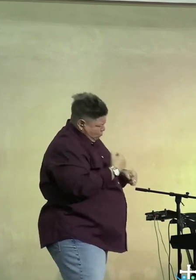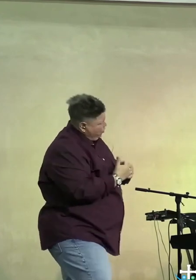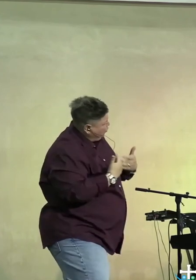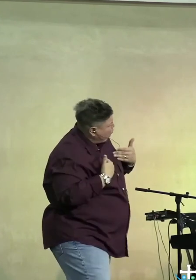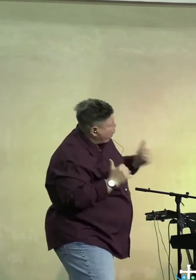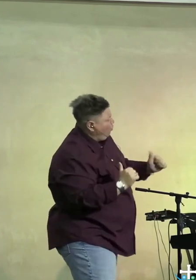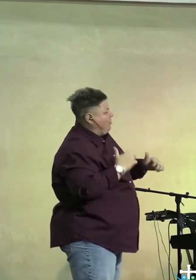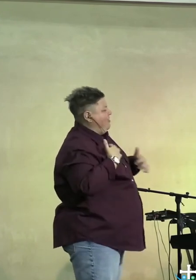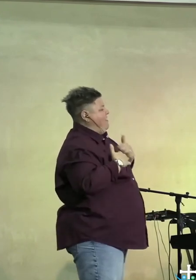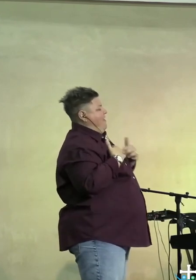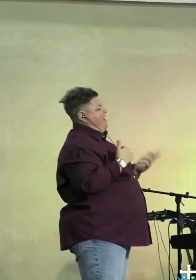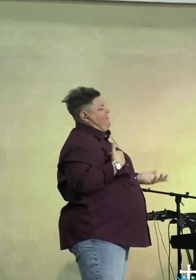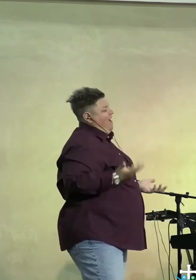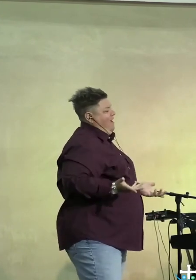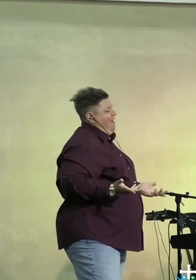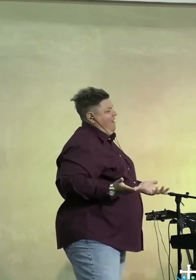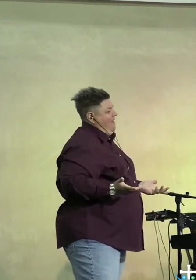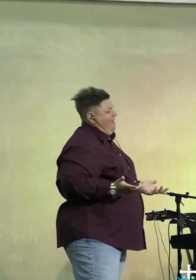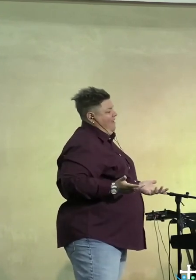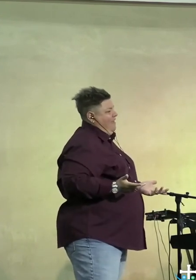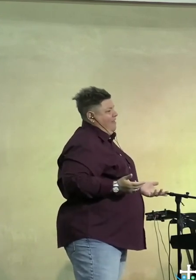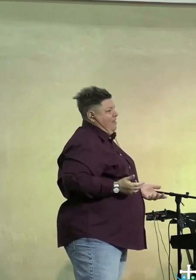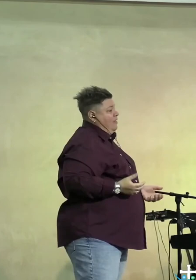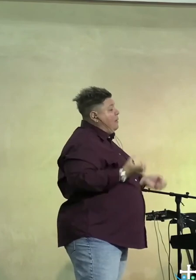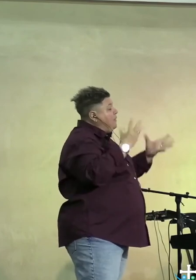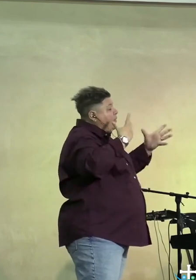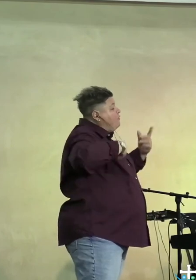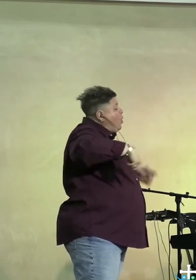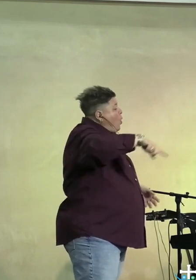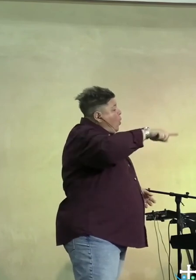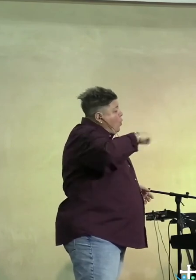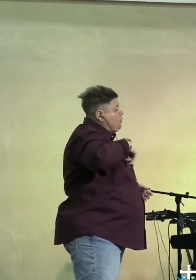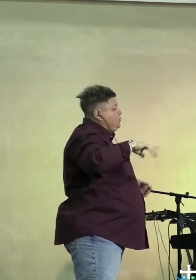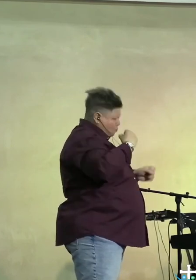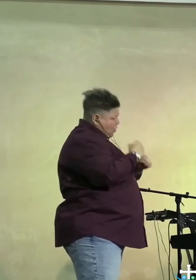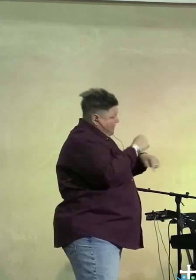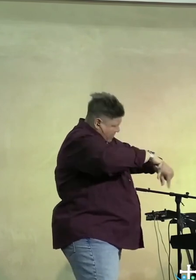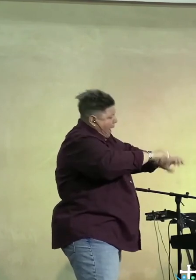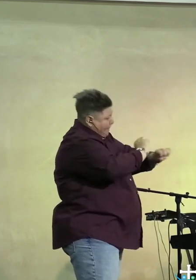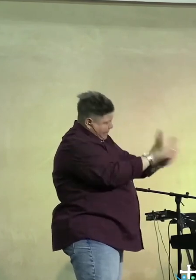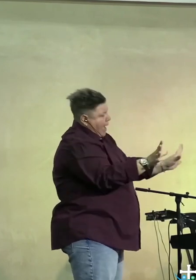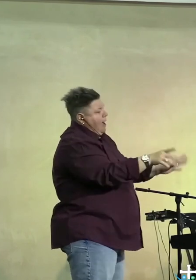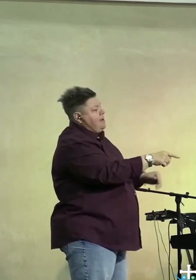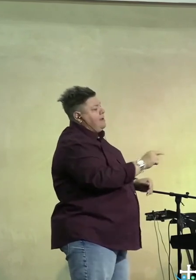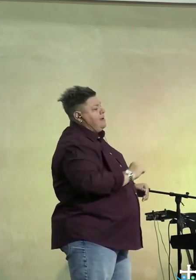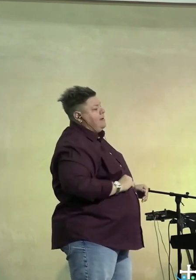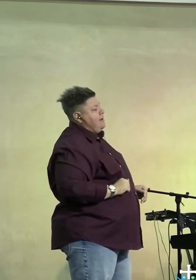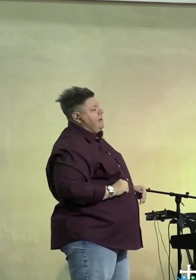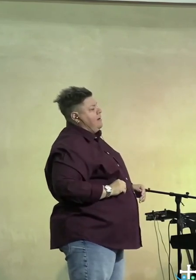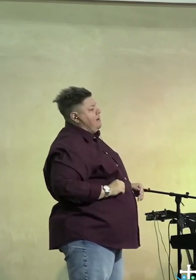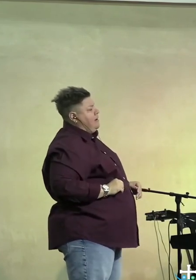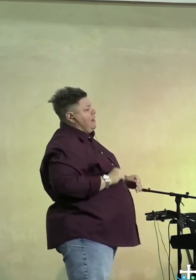lewe. Ek moet. En vir party van ons moet vandag begin. Weet julle